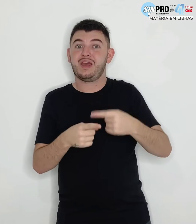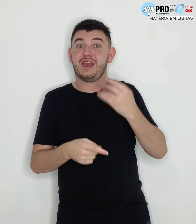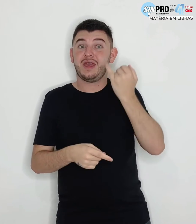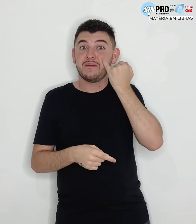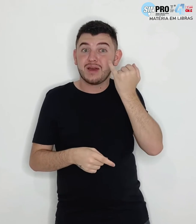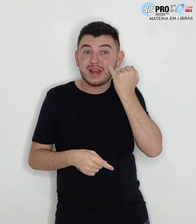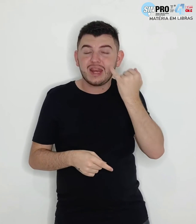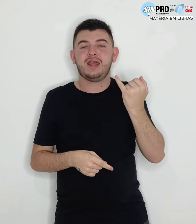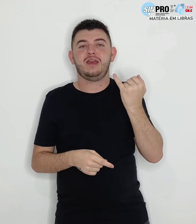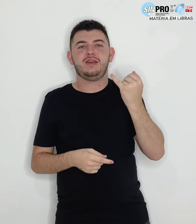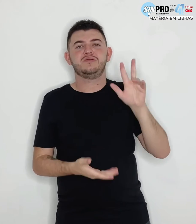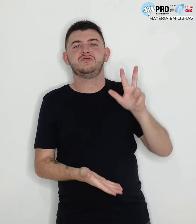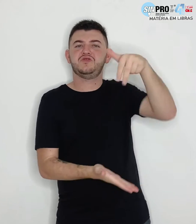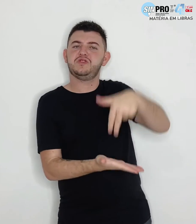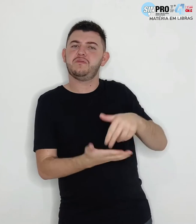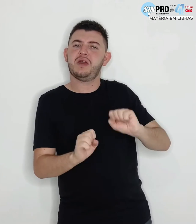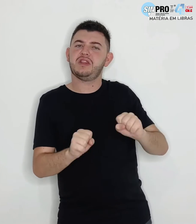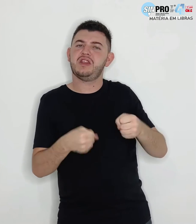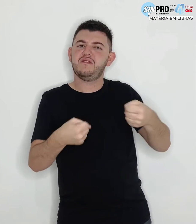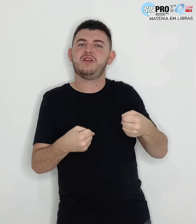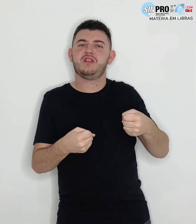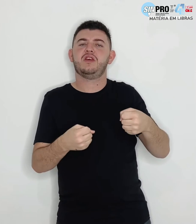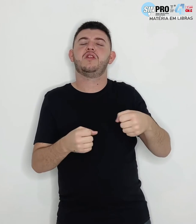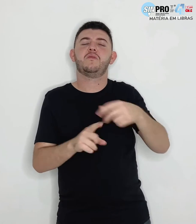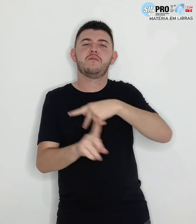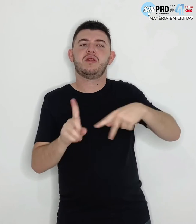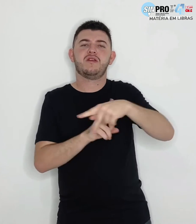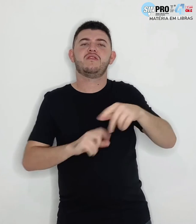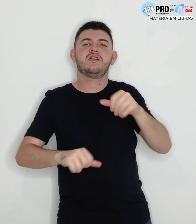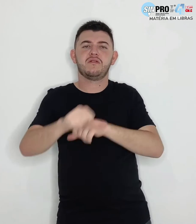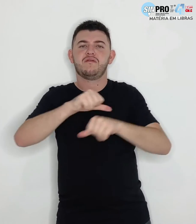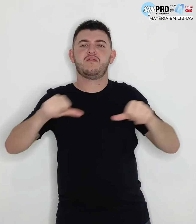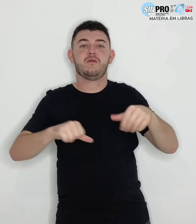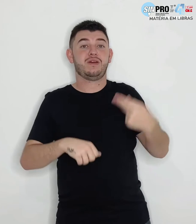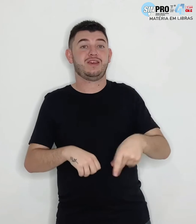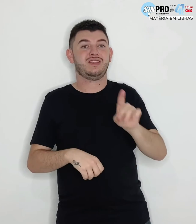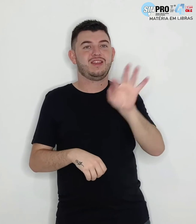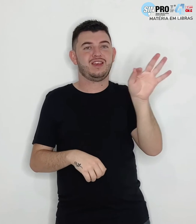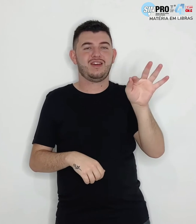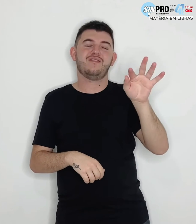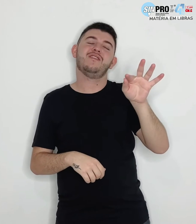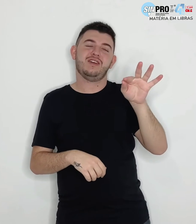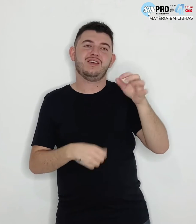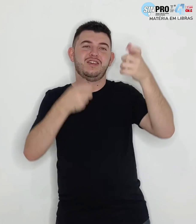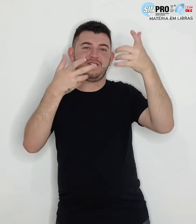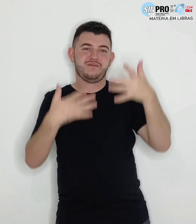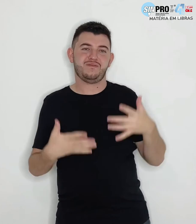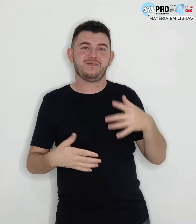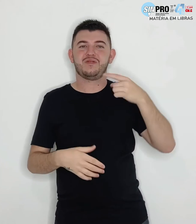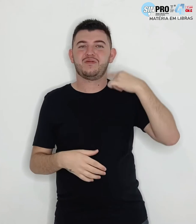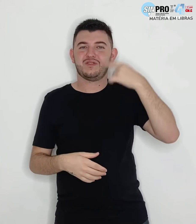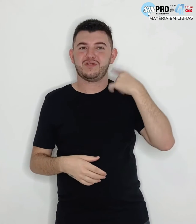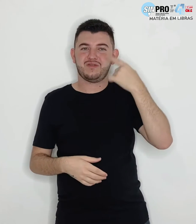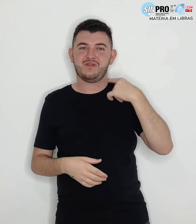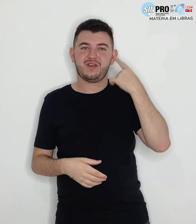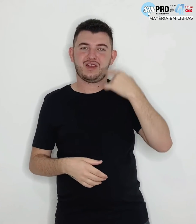próprio Ibanez que defendeu e apresentou a reforma da Previdência no DF, relembra o advogado do Simpro-DF, Lucas